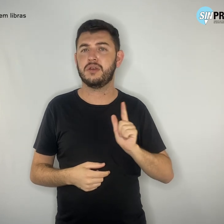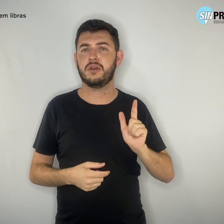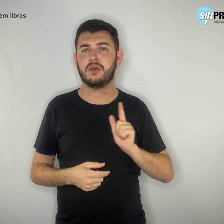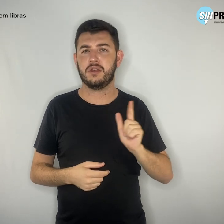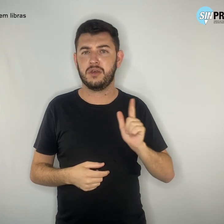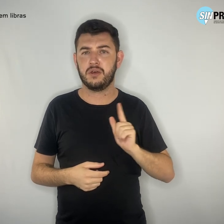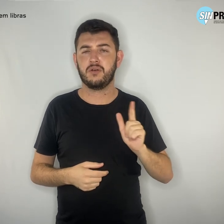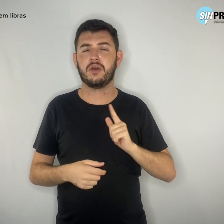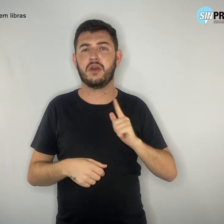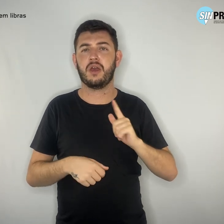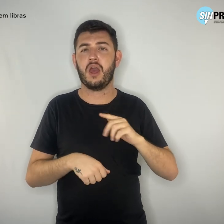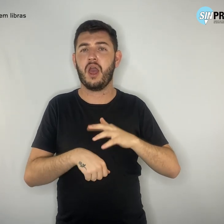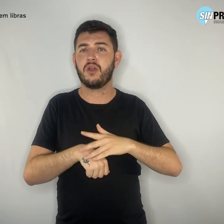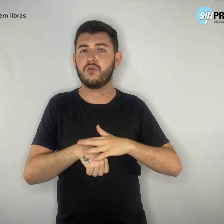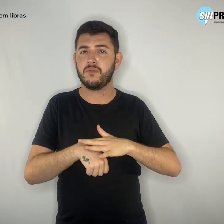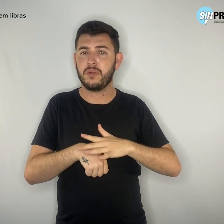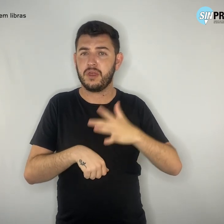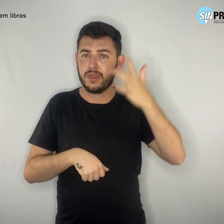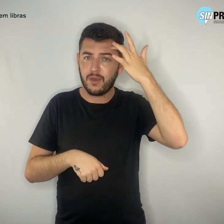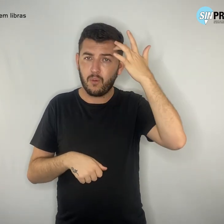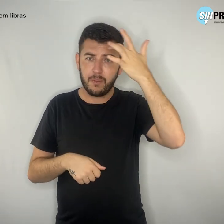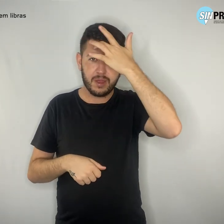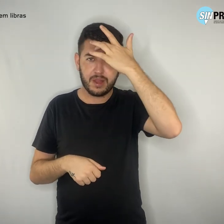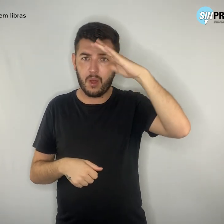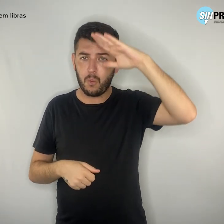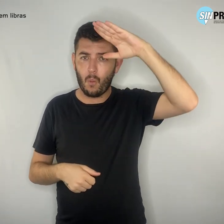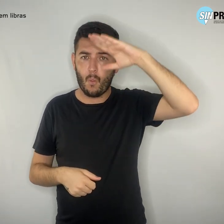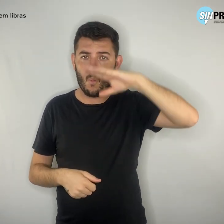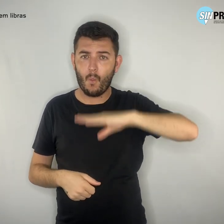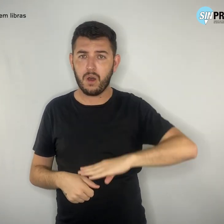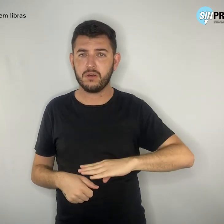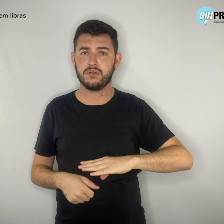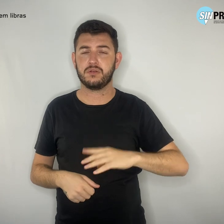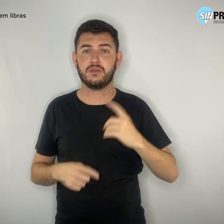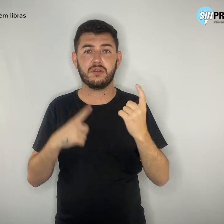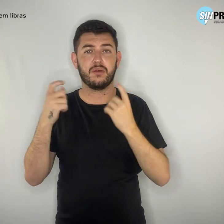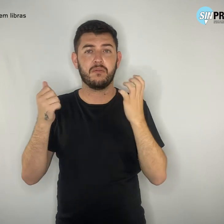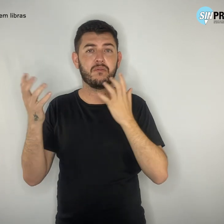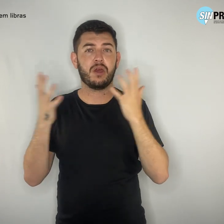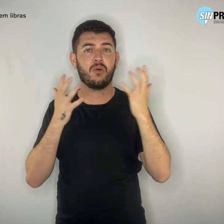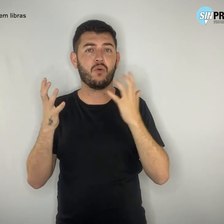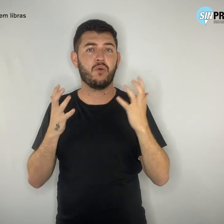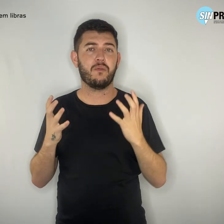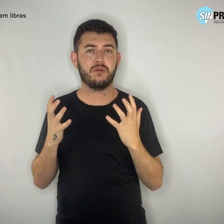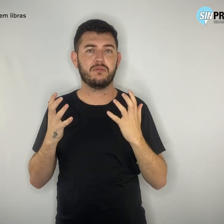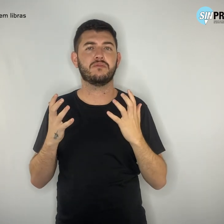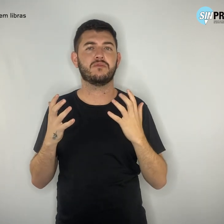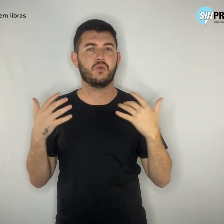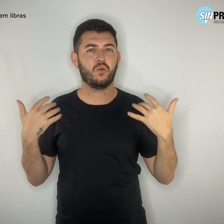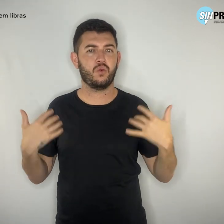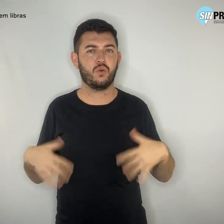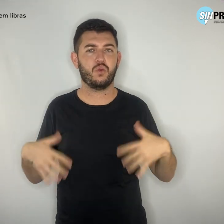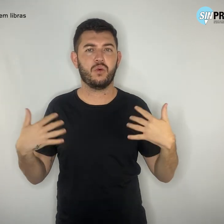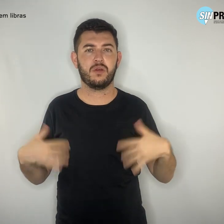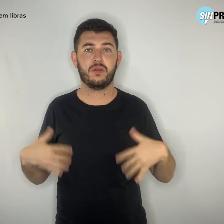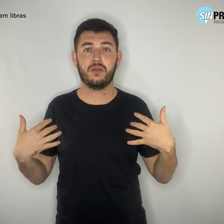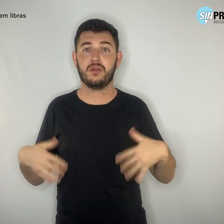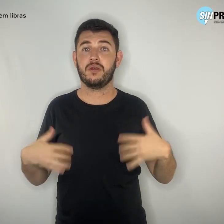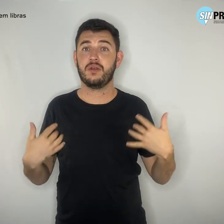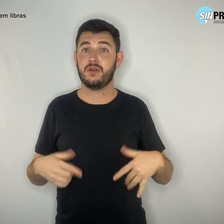adoecimento mental. É muito preocupante para não dizer amedrontador que alguém